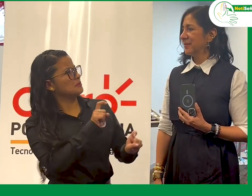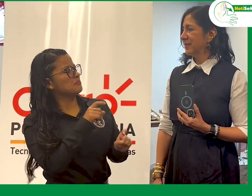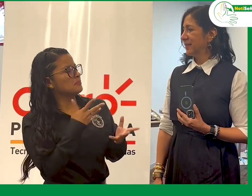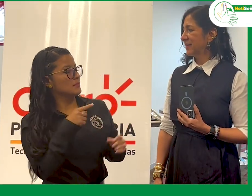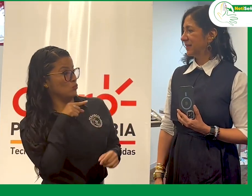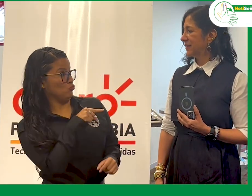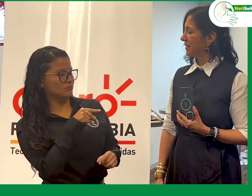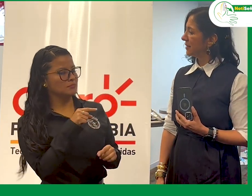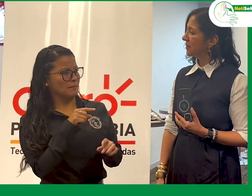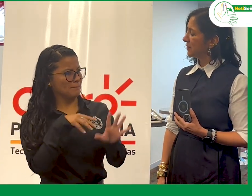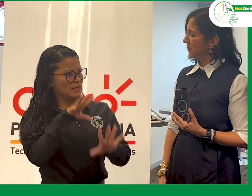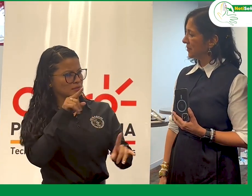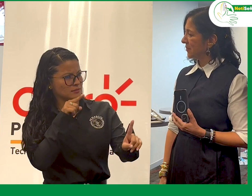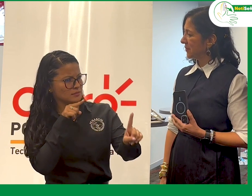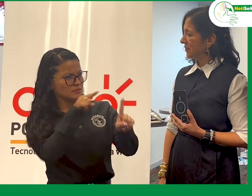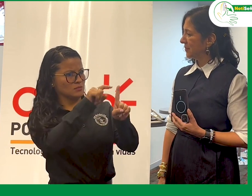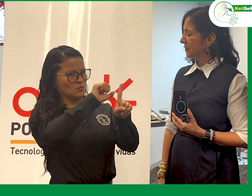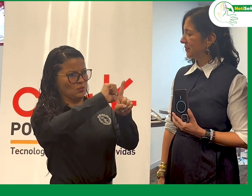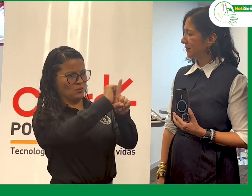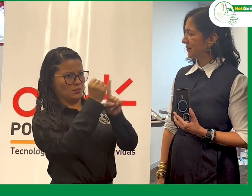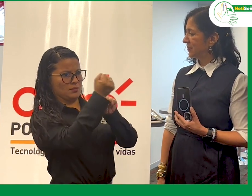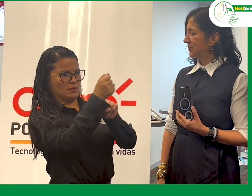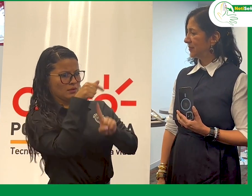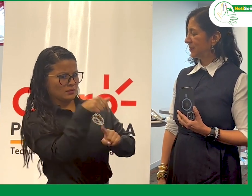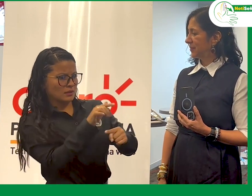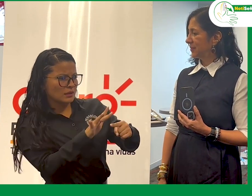El objetivo de Equilátera es la inclusión social.